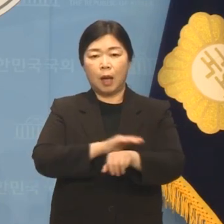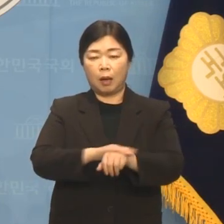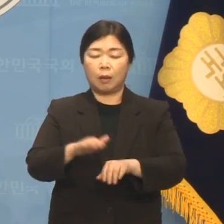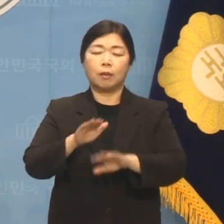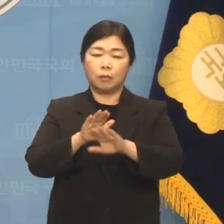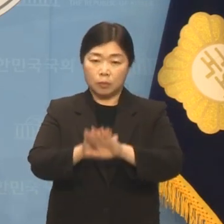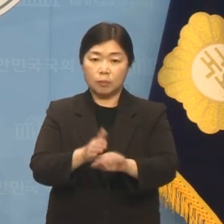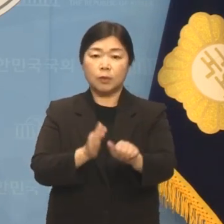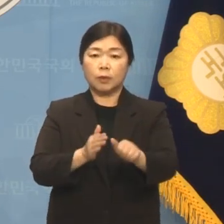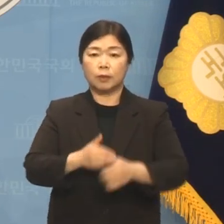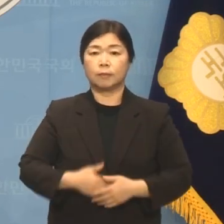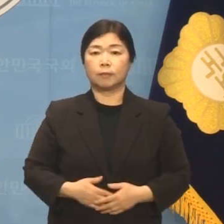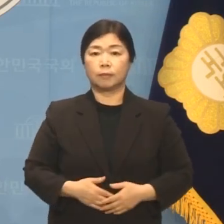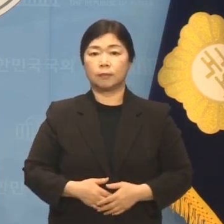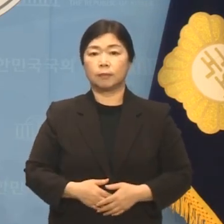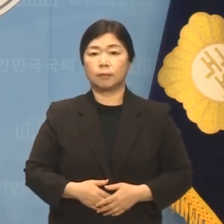것입니다.